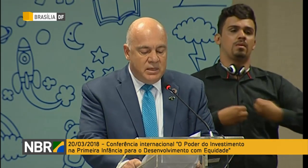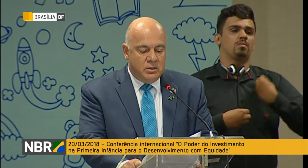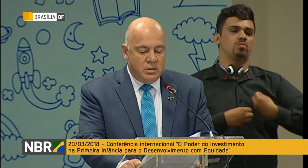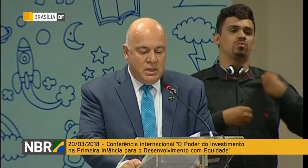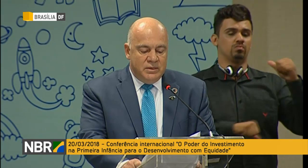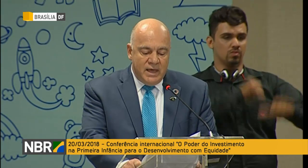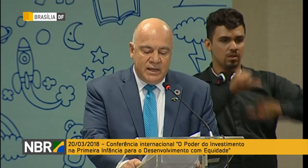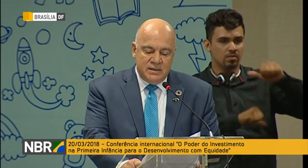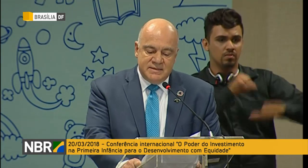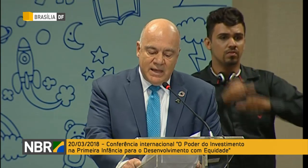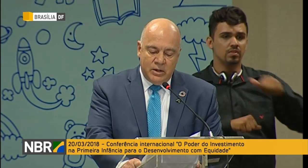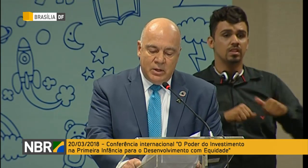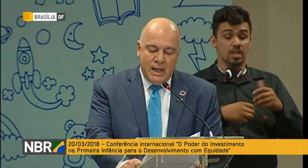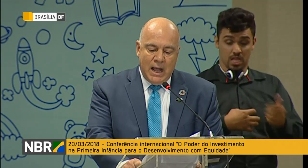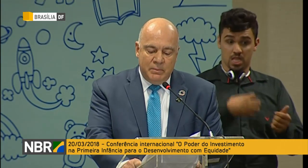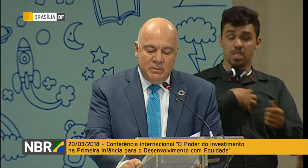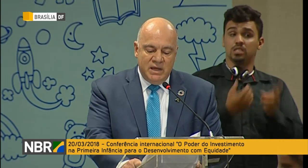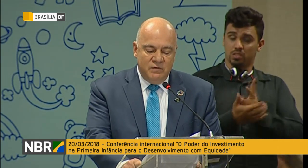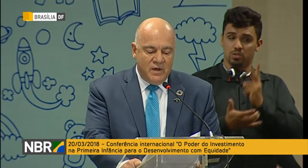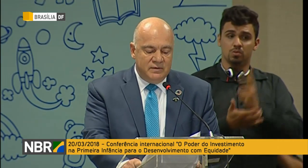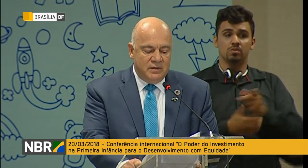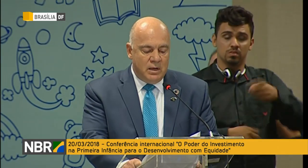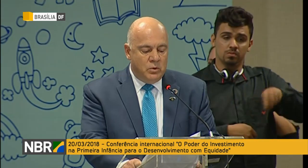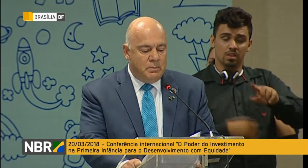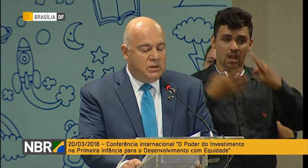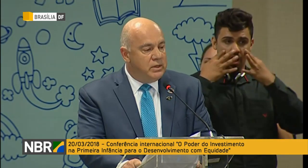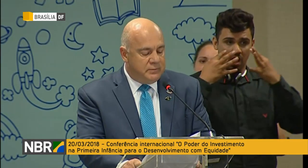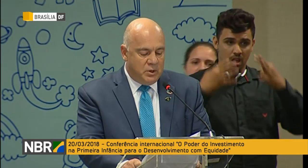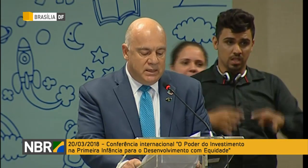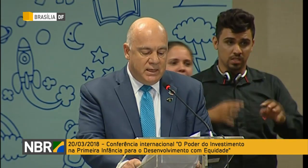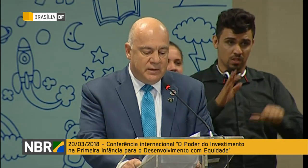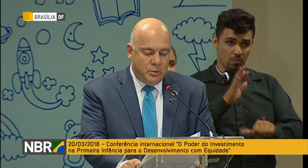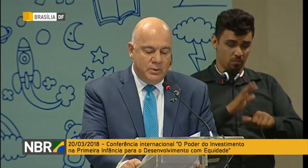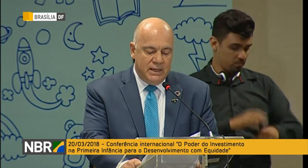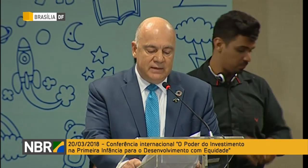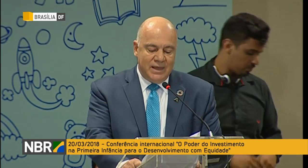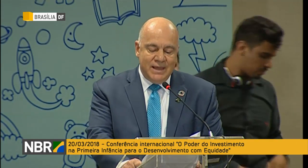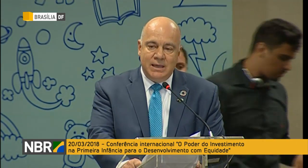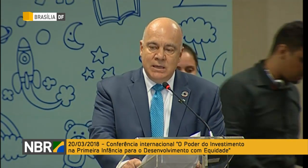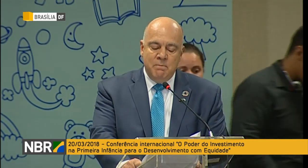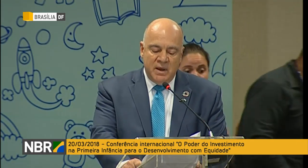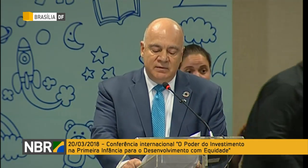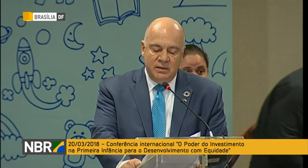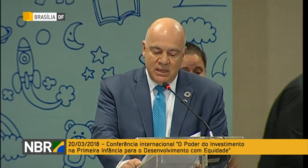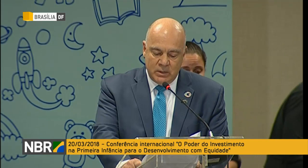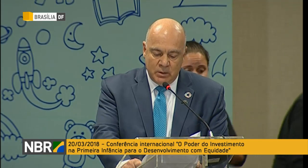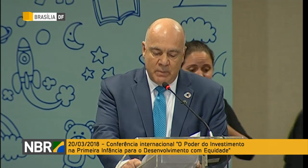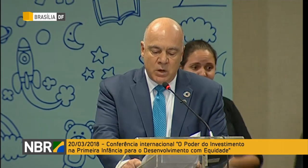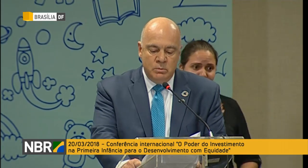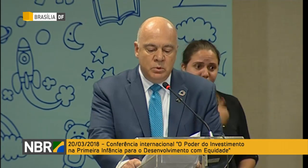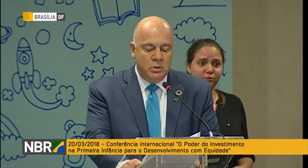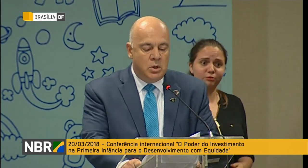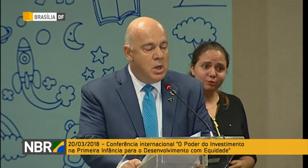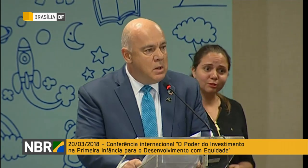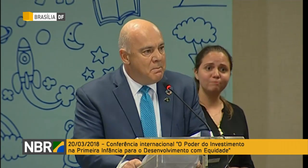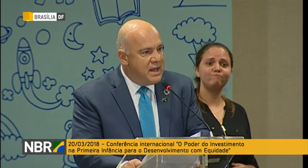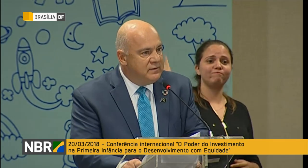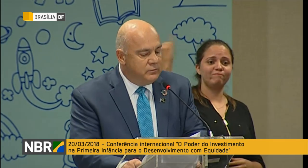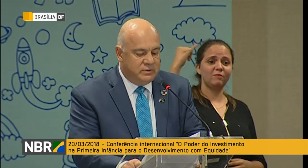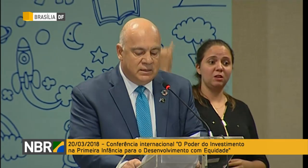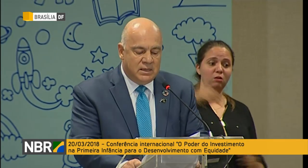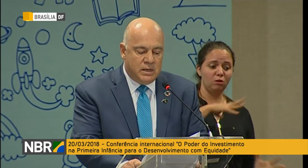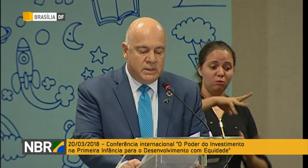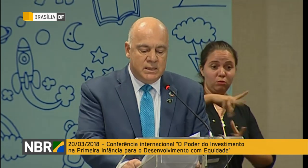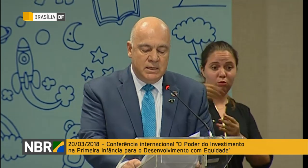Neste sentido, dar atenção à primeira infância no âmbito das políticas públicas é imprescindível para um mundo